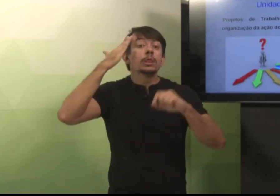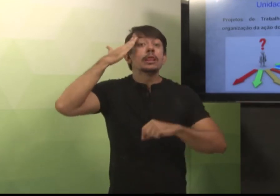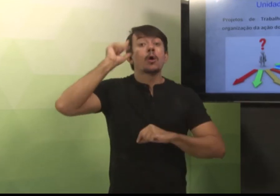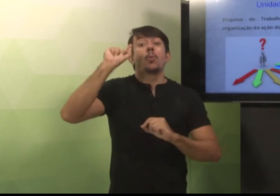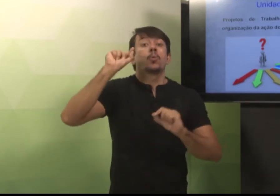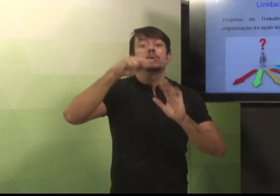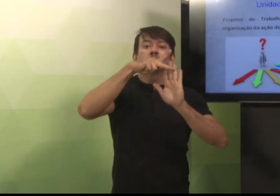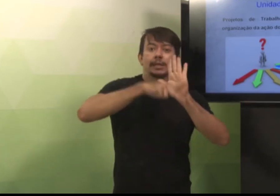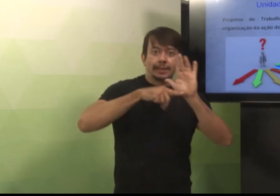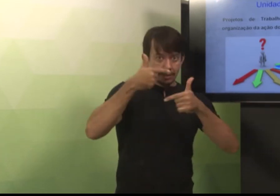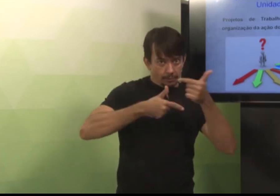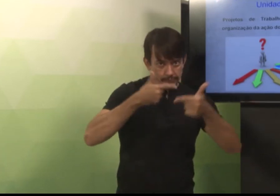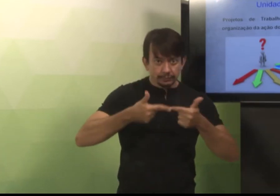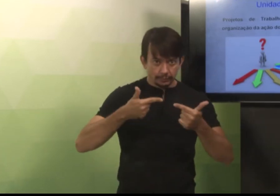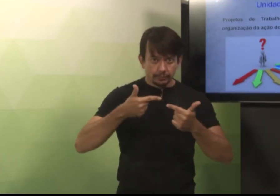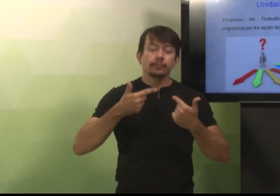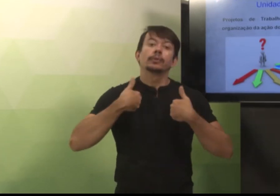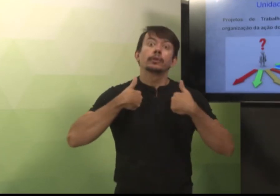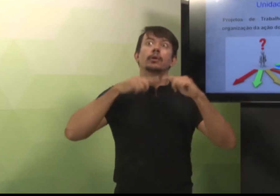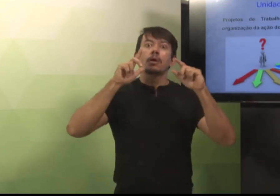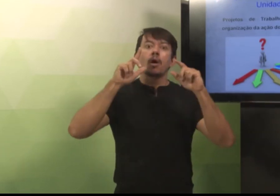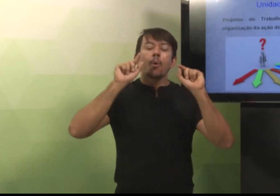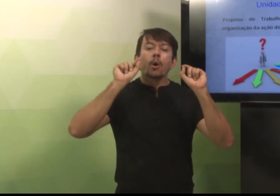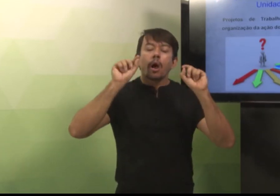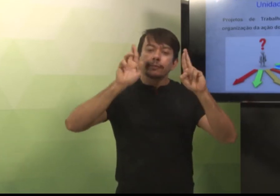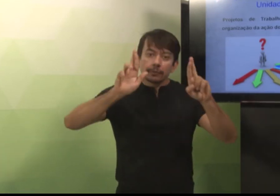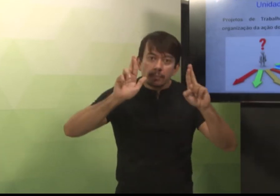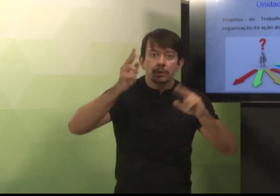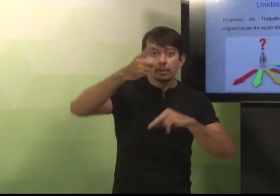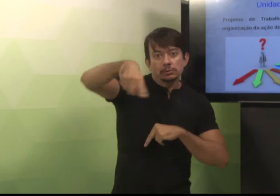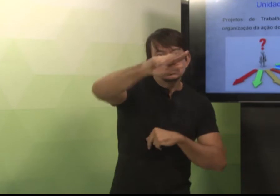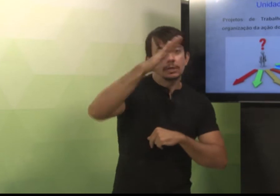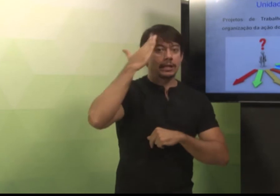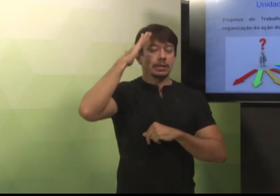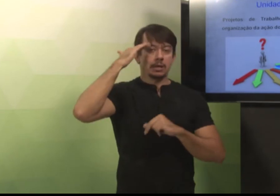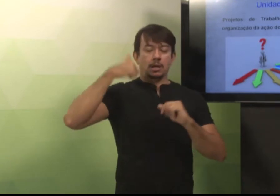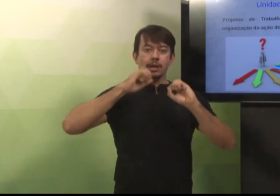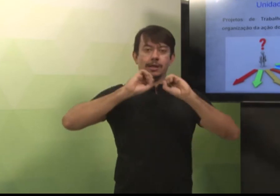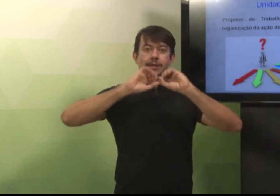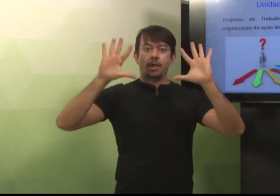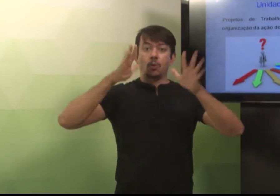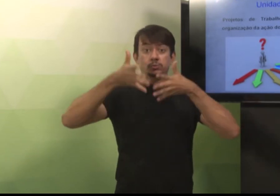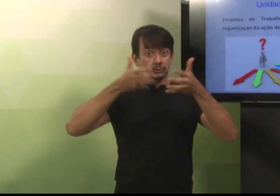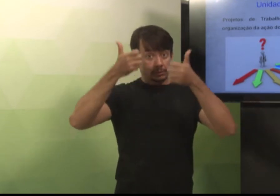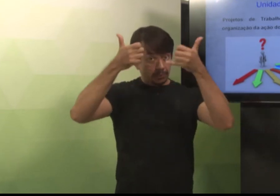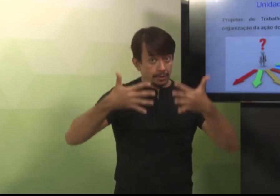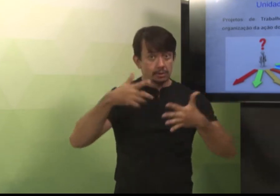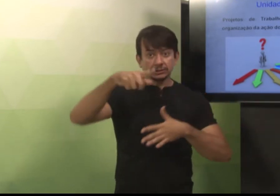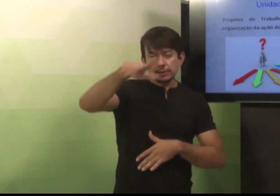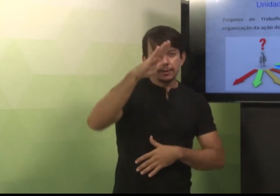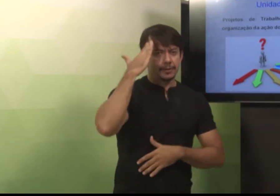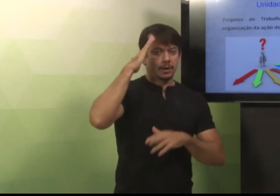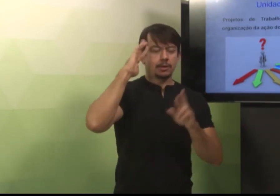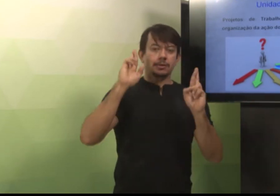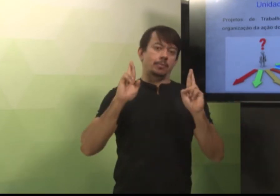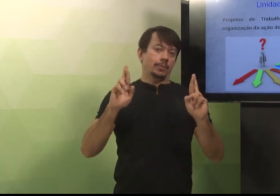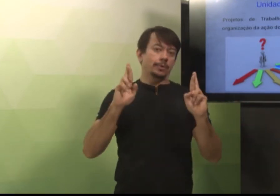forem necessárias sobre o projeto de trabalho. Espero que vocês compreendam de forma clara a sinalização e